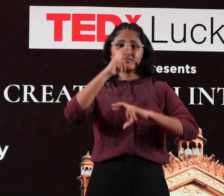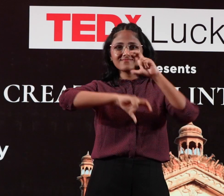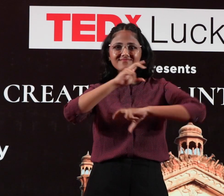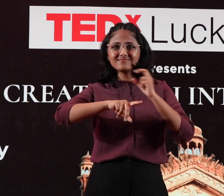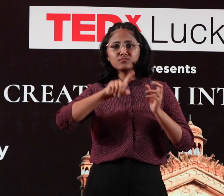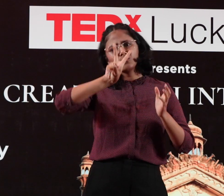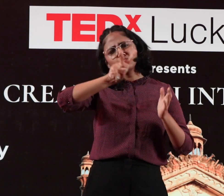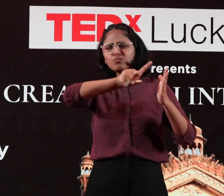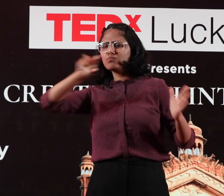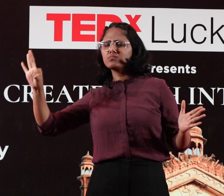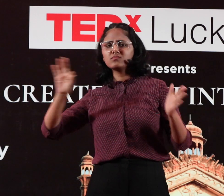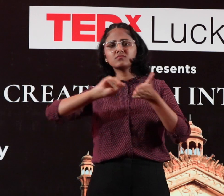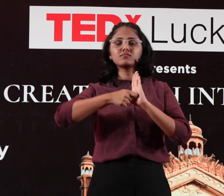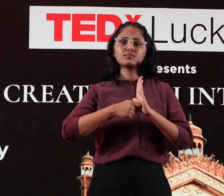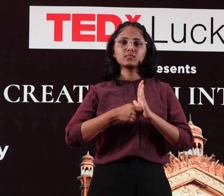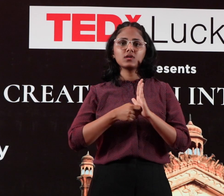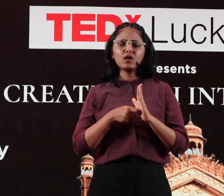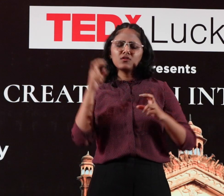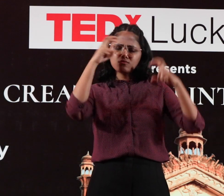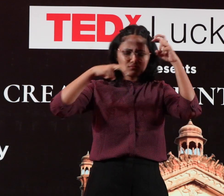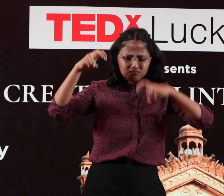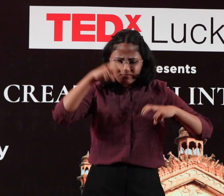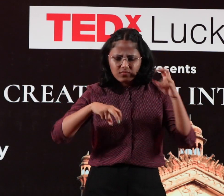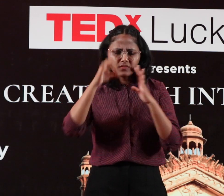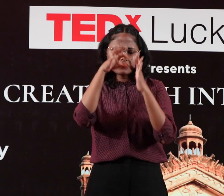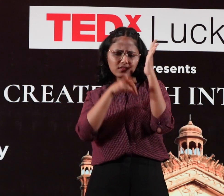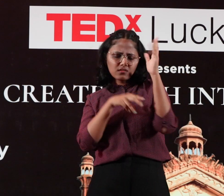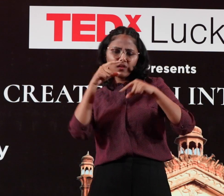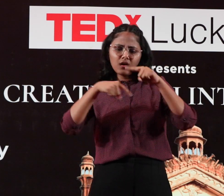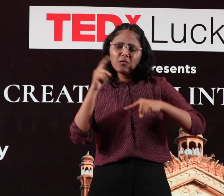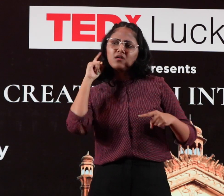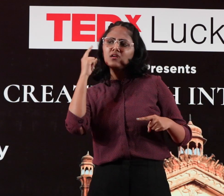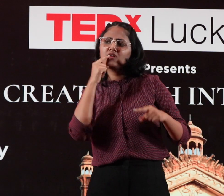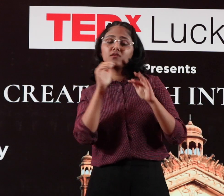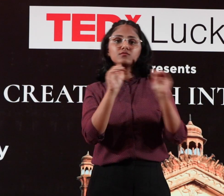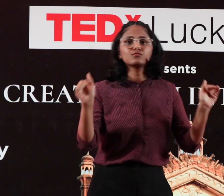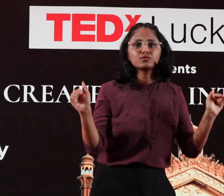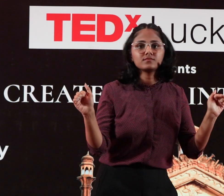दफ्तर, सिर्फ ये पता करने के लिए कि ये बच्चे जाते कहां हैं. एंड ये